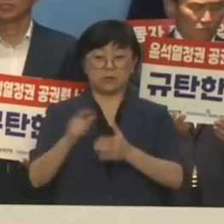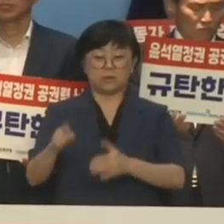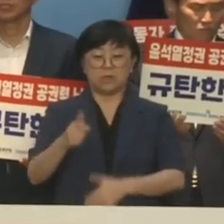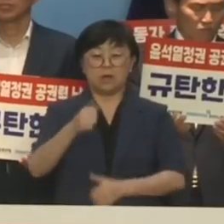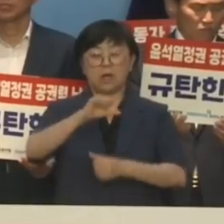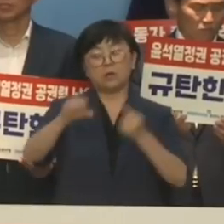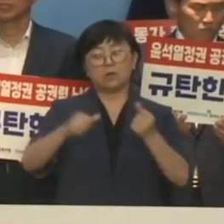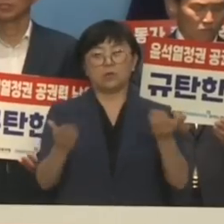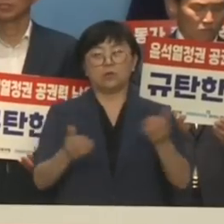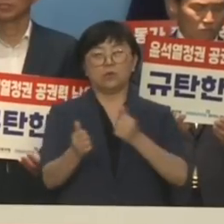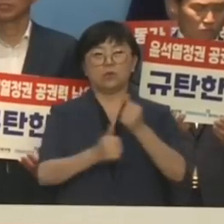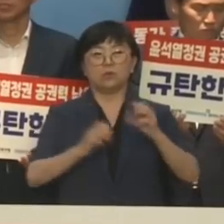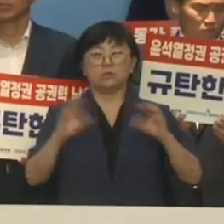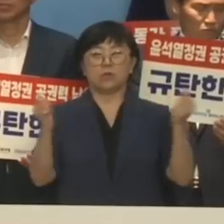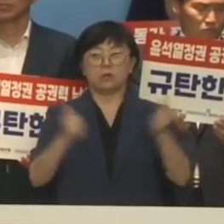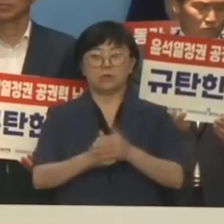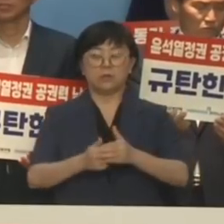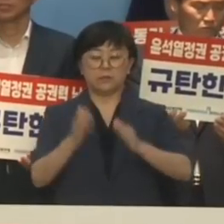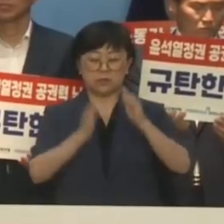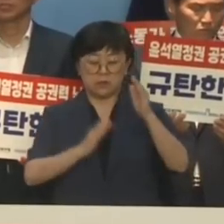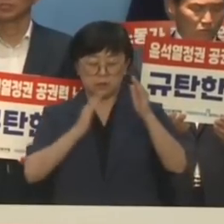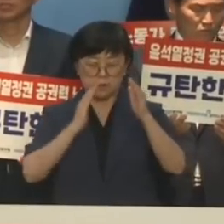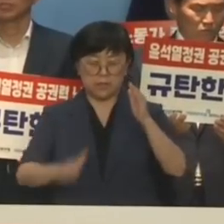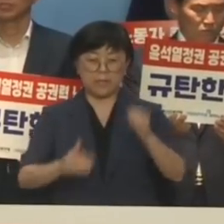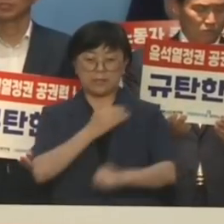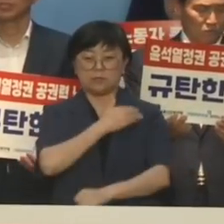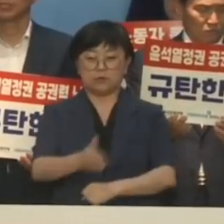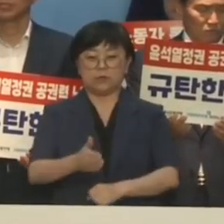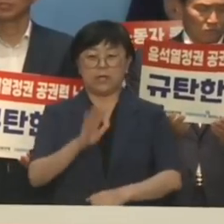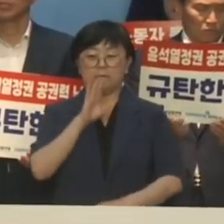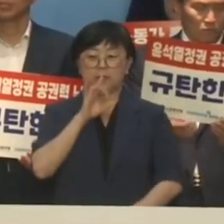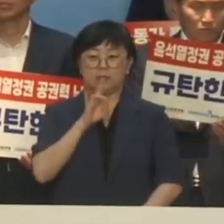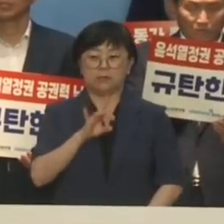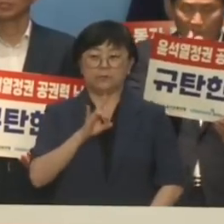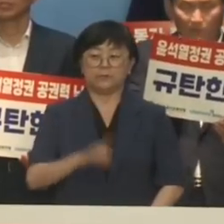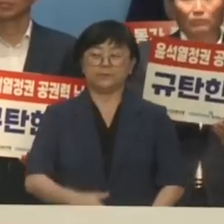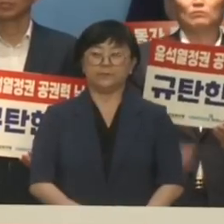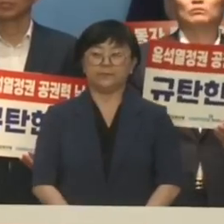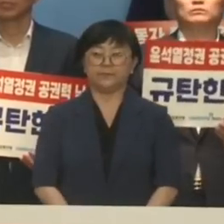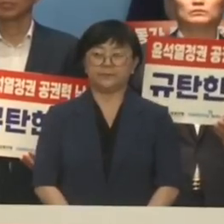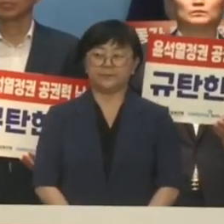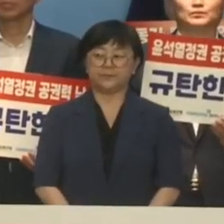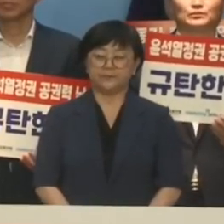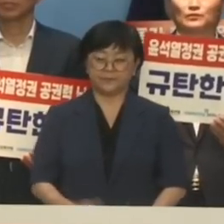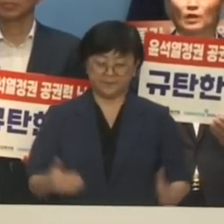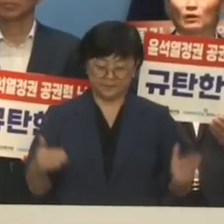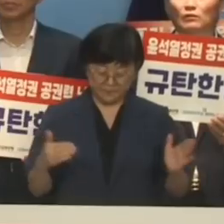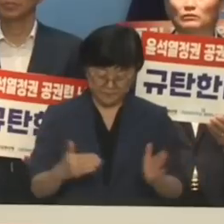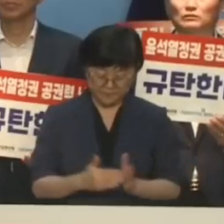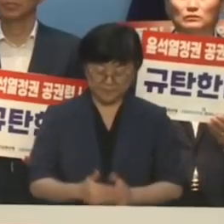그리고 환경노동위원회 국회의원으로서 이번 사태를 절대 좌시하지 않겠습니다. 이상입니다.